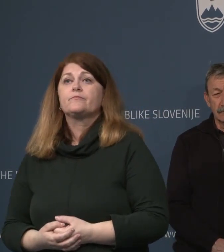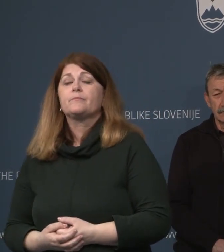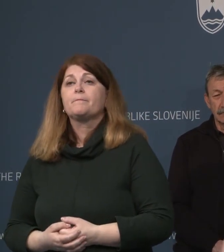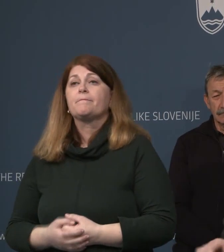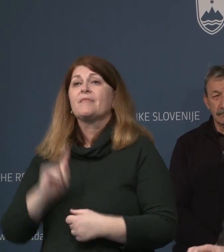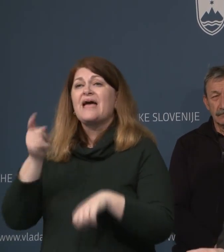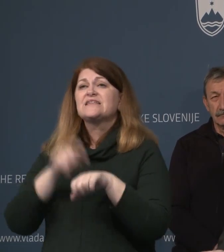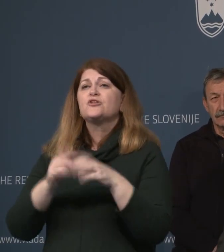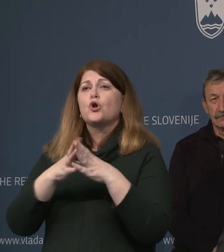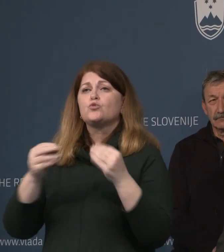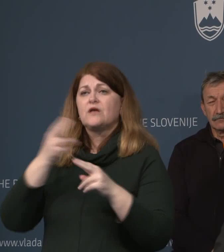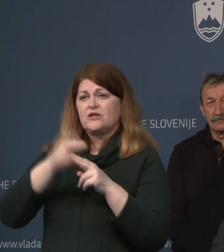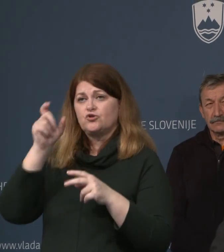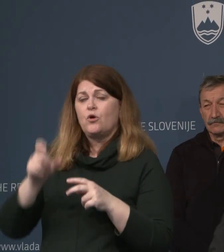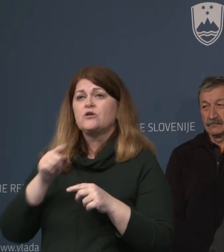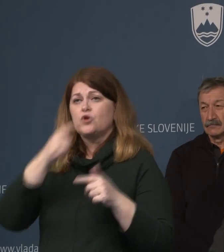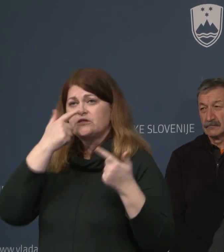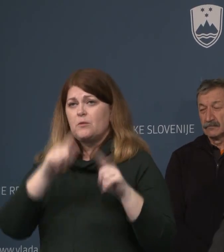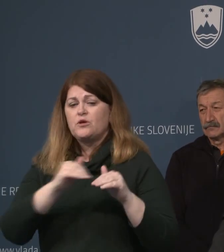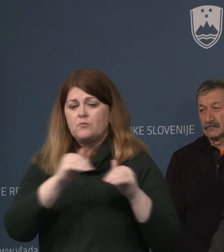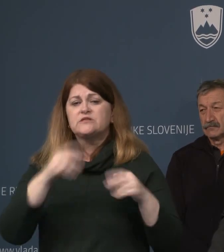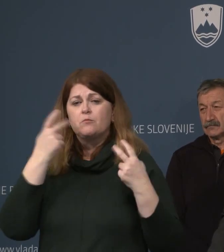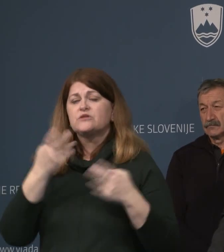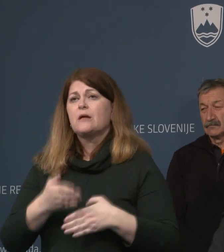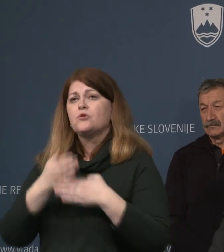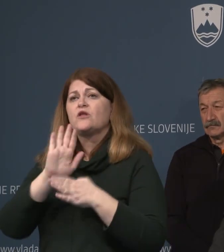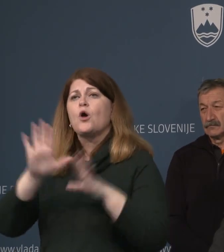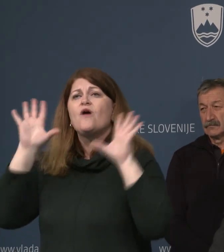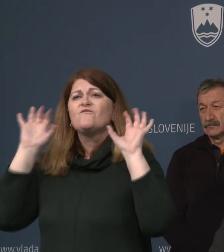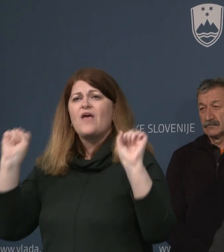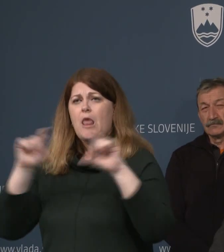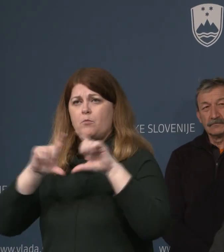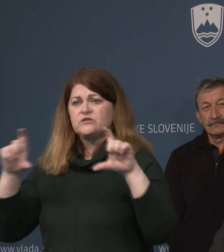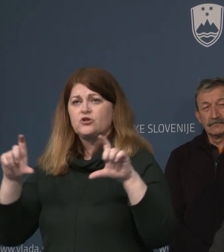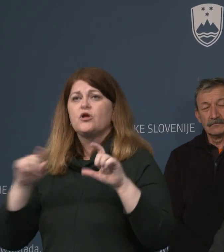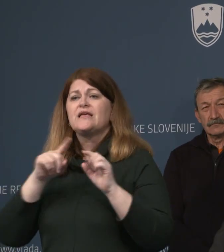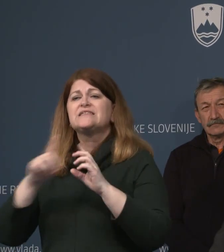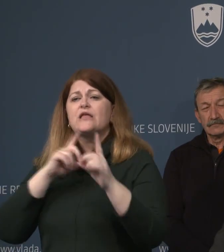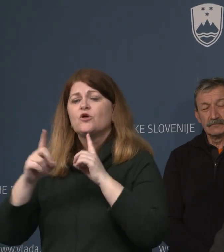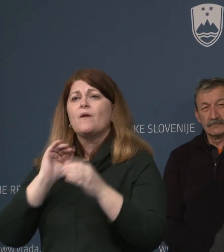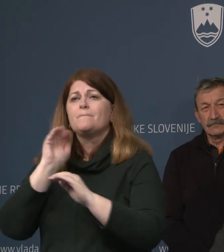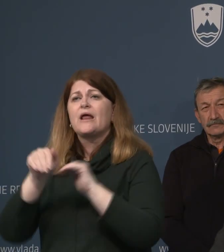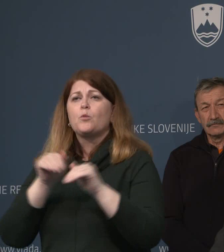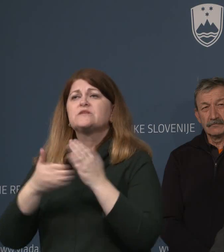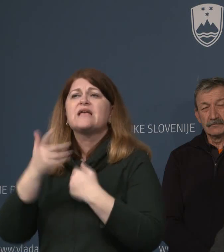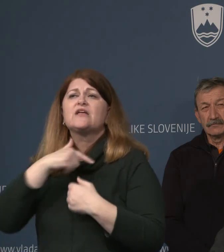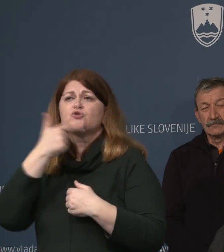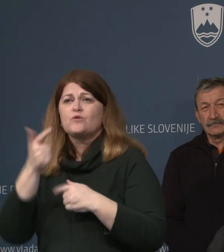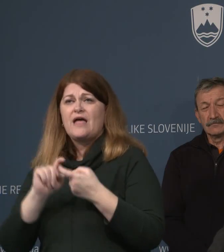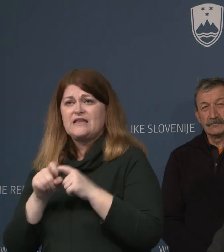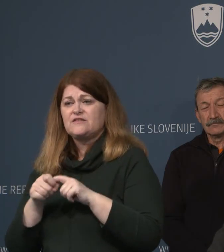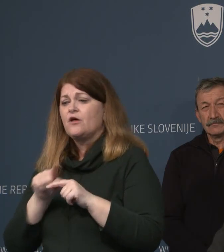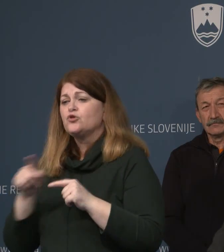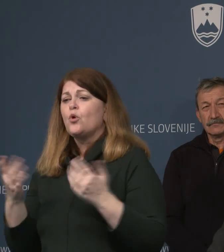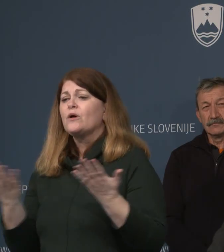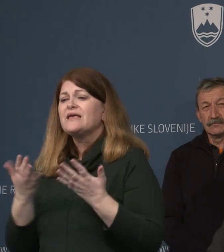Kar se tiče romunskih državljanov, so zapustili mejni prehod in so poiskali pomoč svojega veleposlaništva in se pač dogovarjamo preko ministrstva za zunanje zadeve,